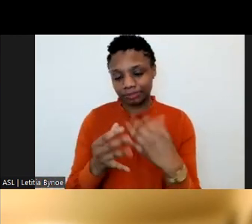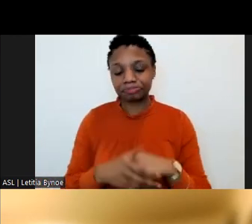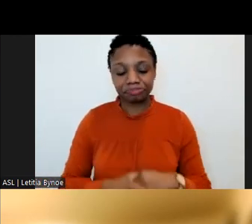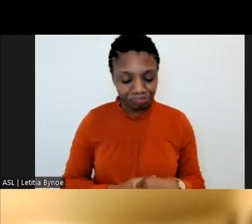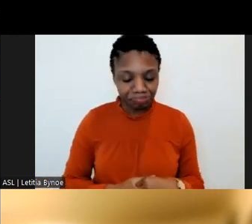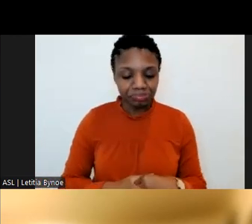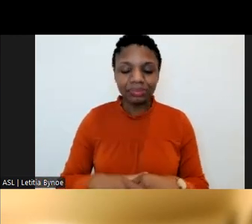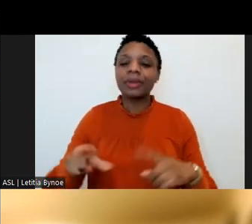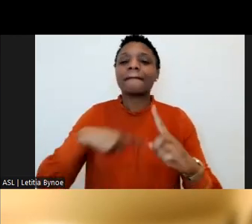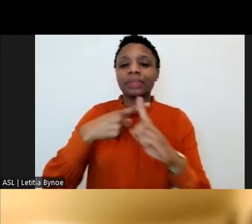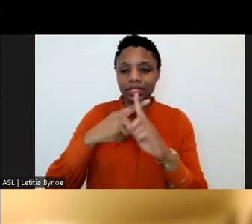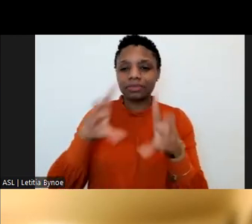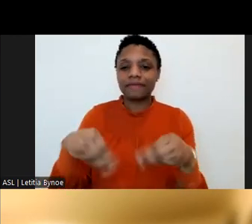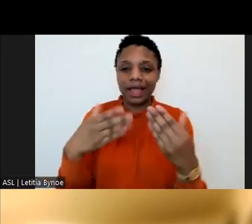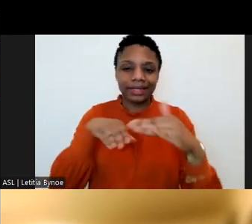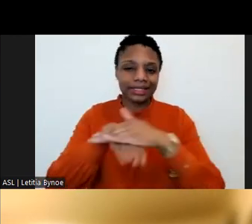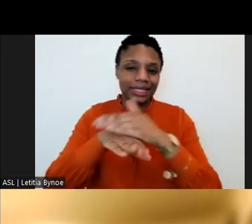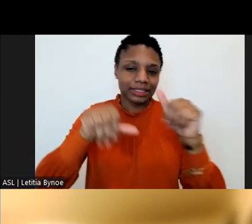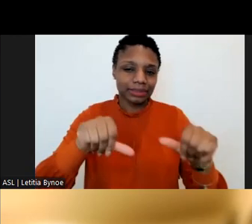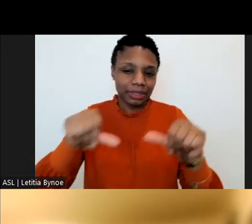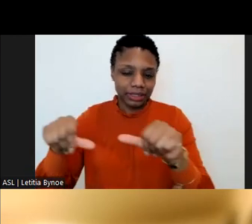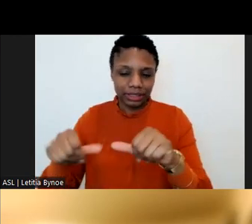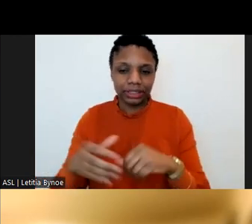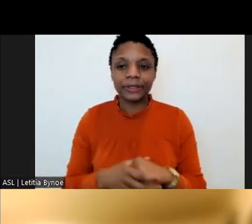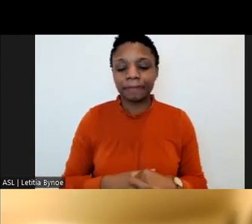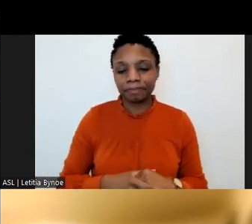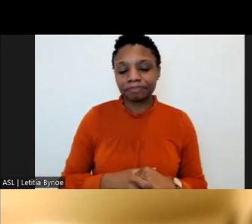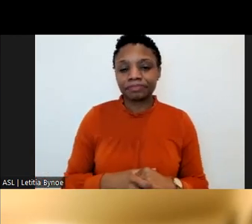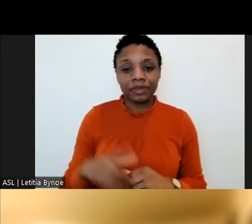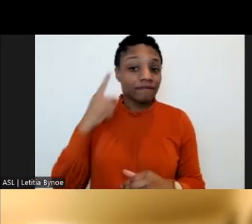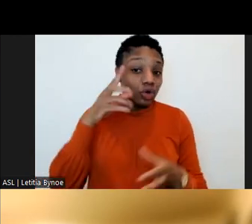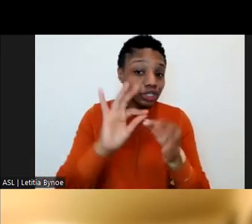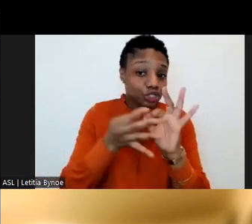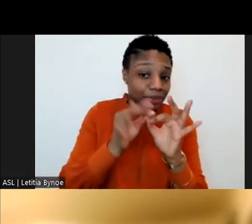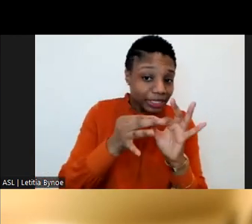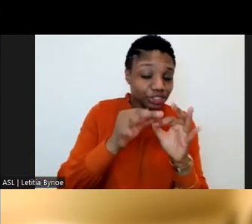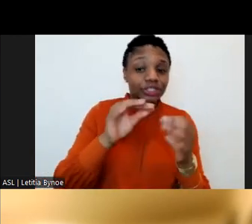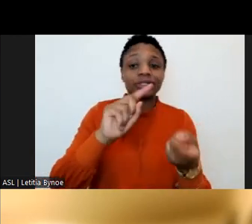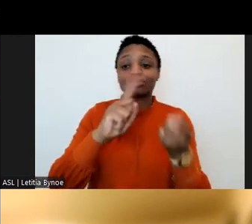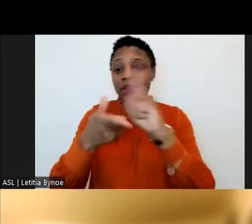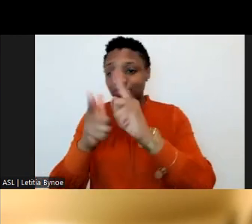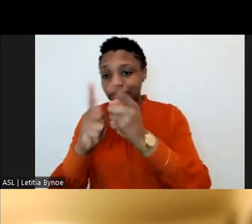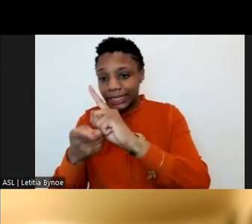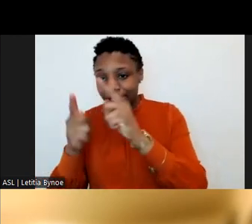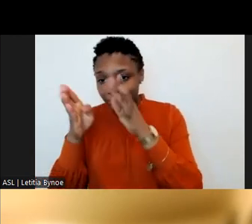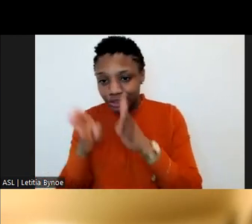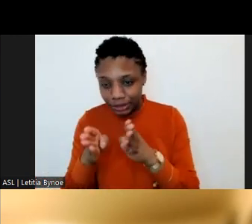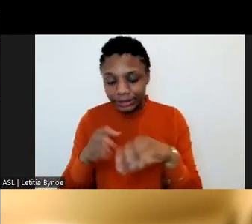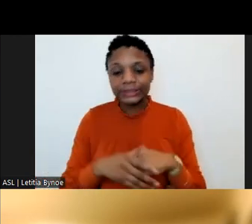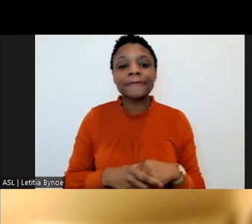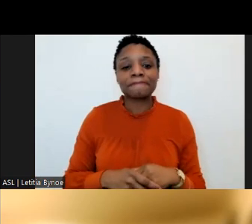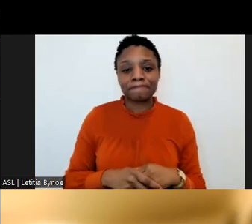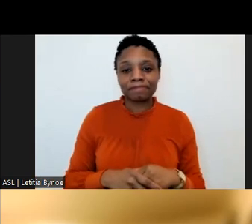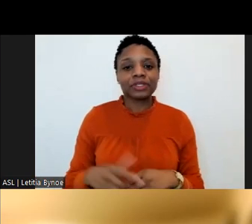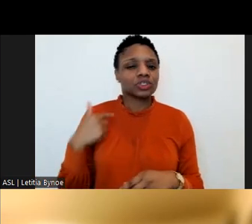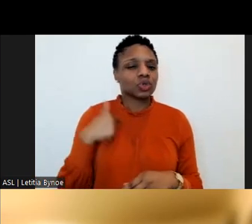persona con la opción virtual eh Y con accesibilidad de interpretación